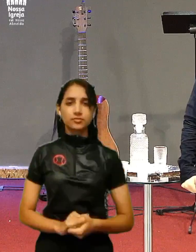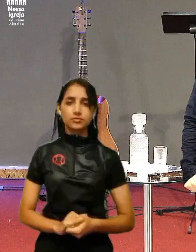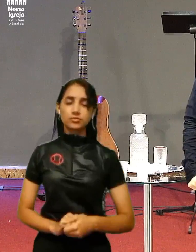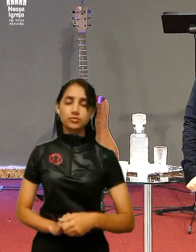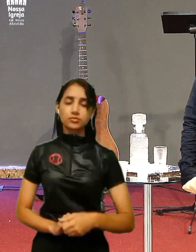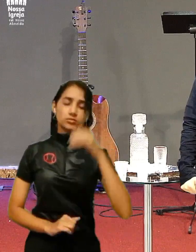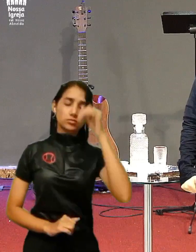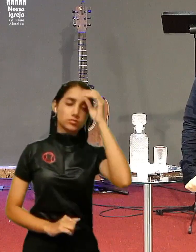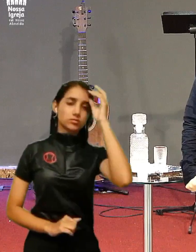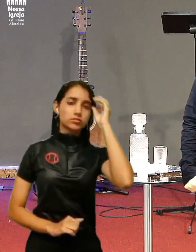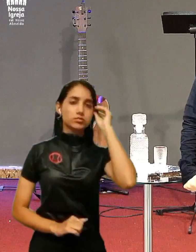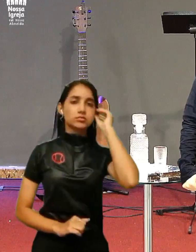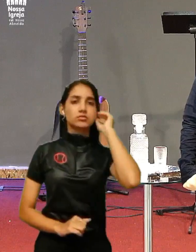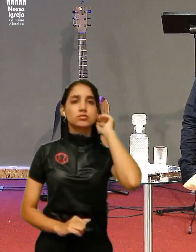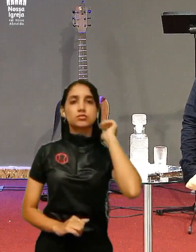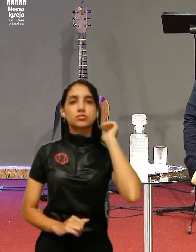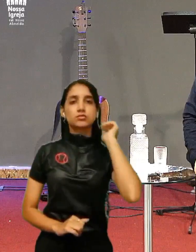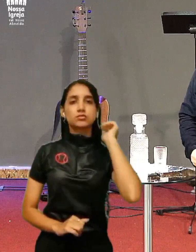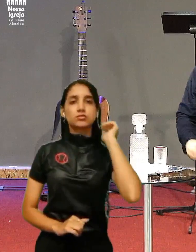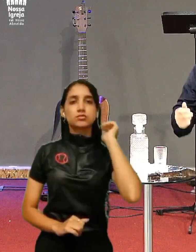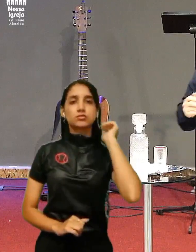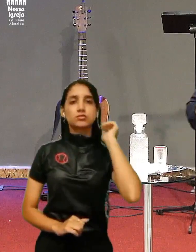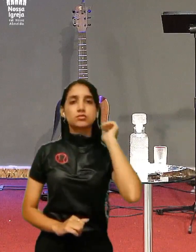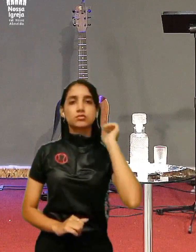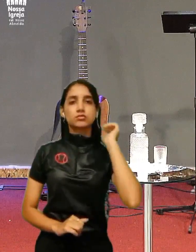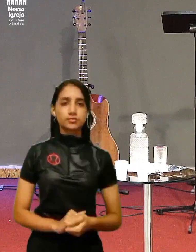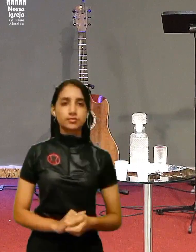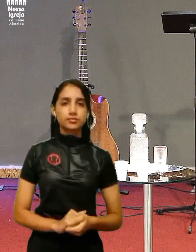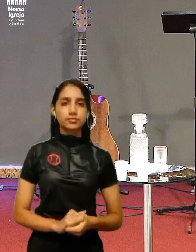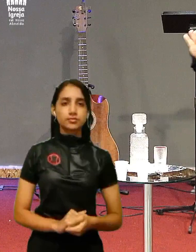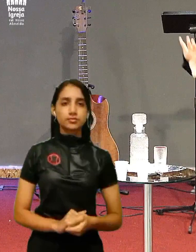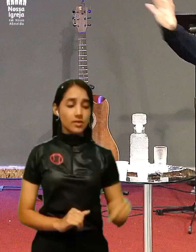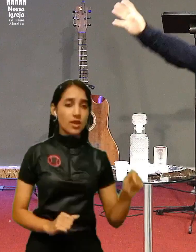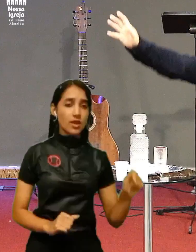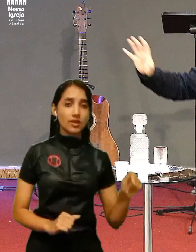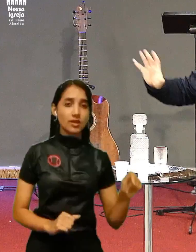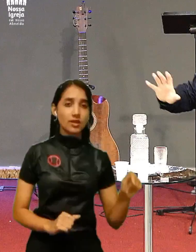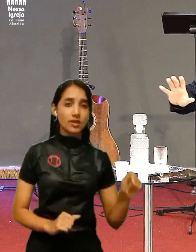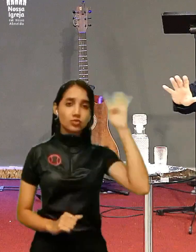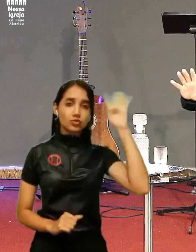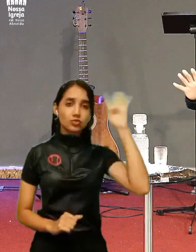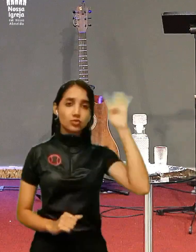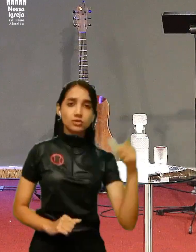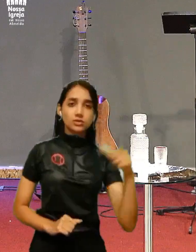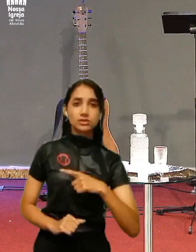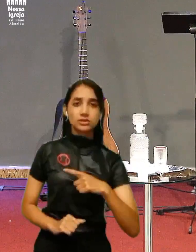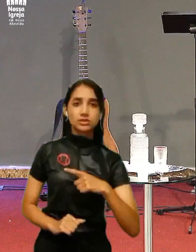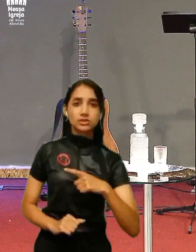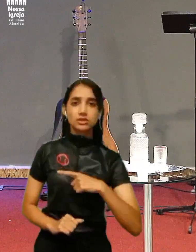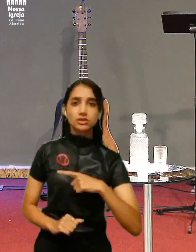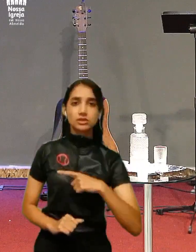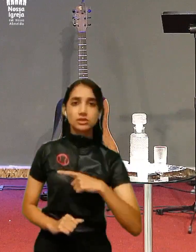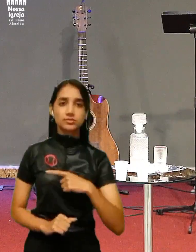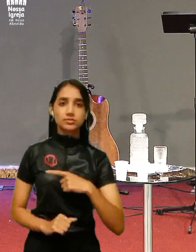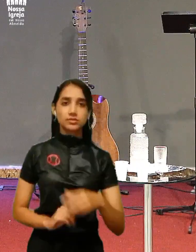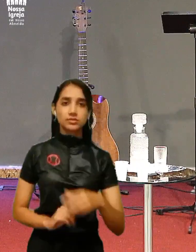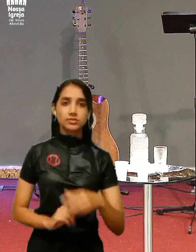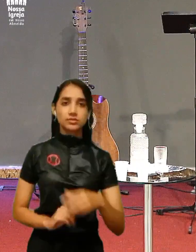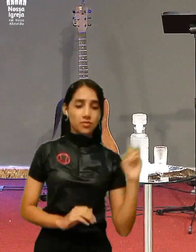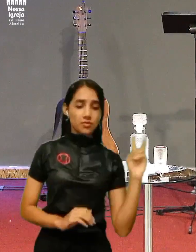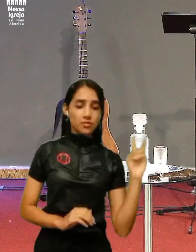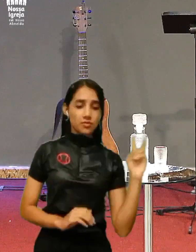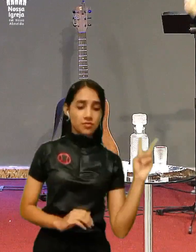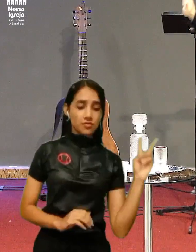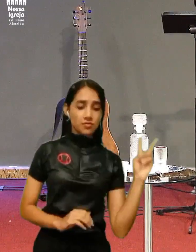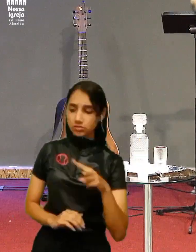estava vivendo. Ezequiel teve visões, descobrindo o que eles estavam fazendo. Existia estátua de demônios